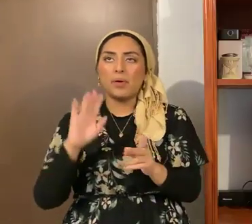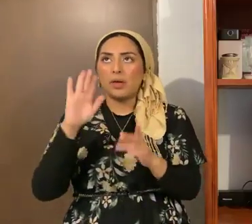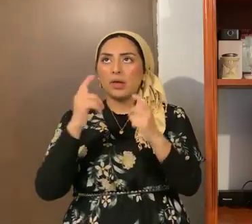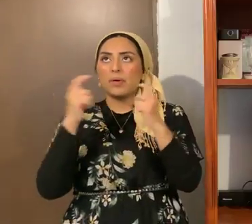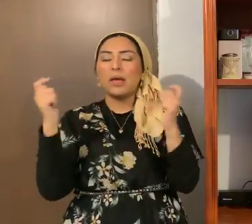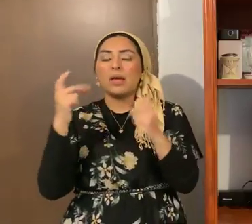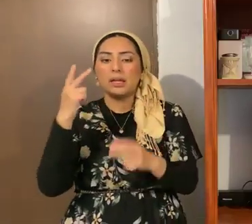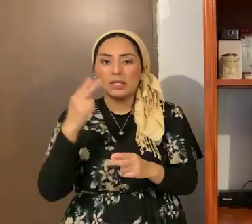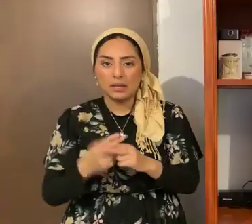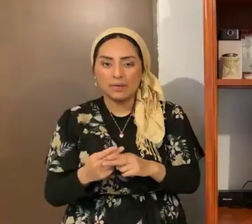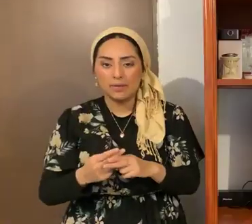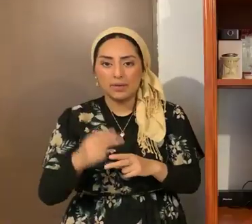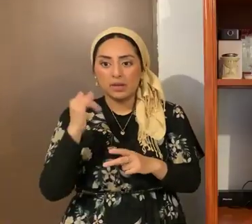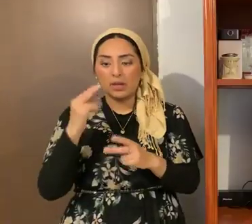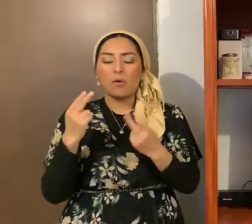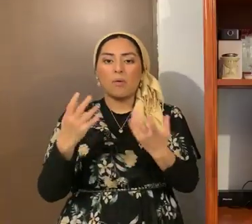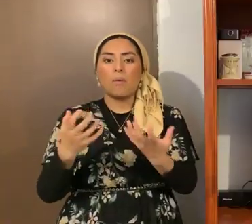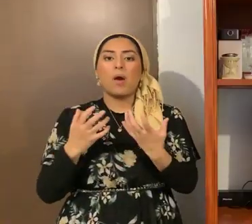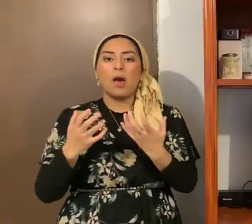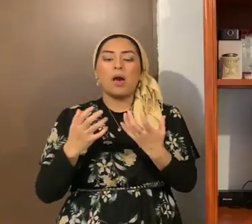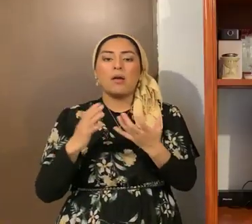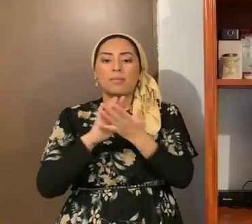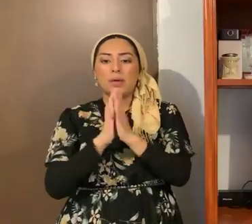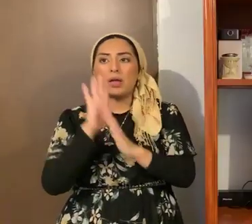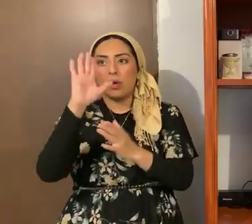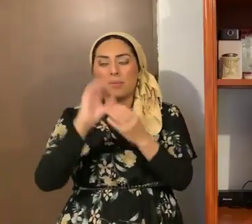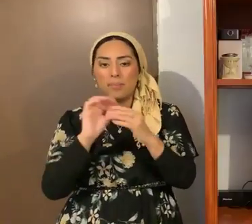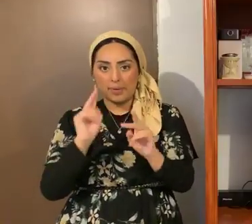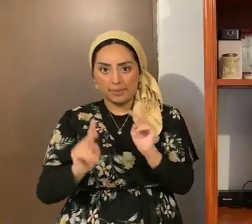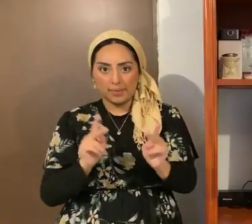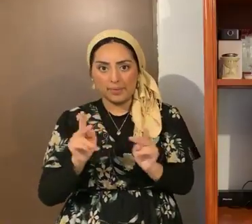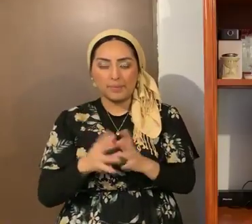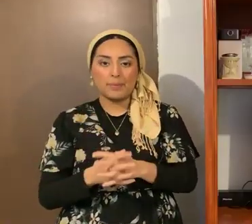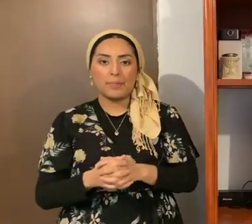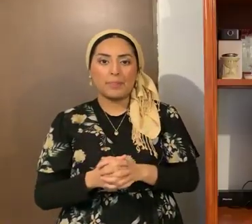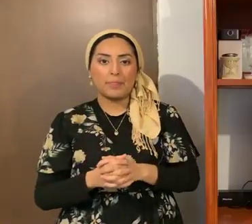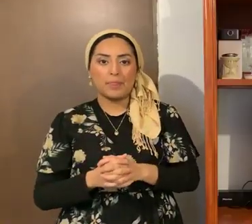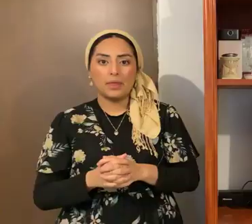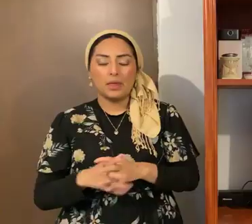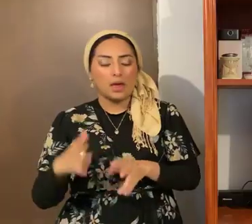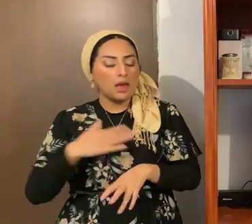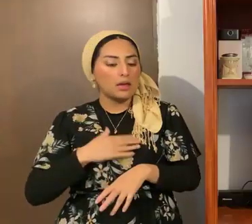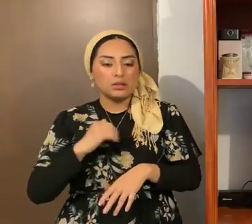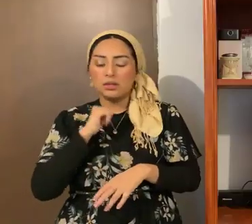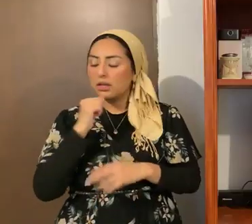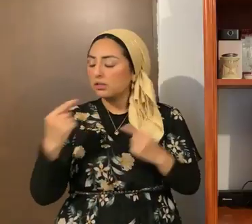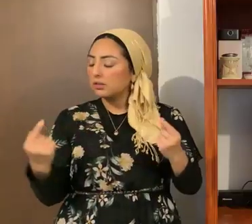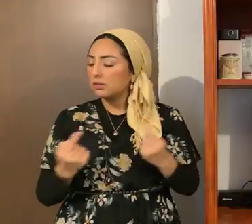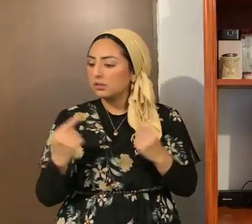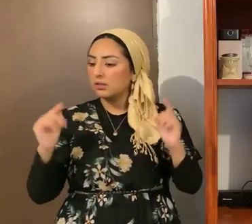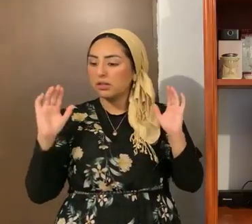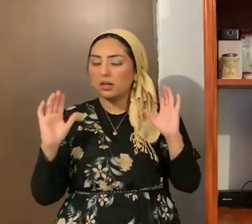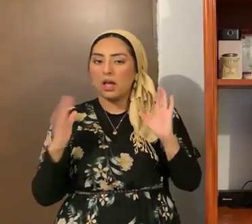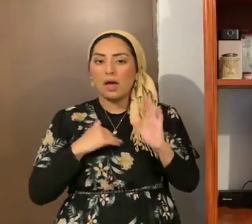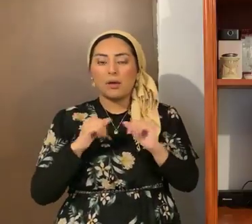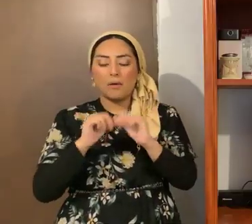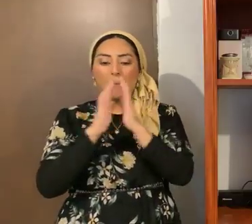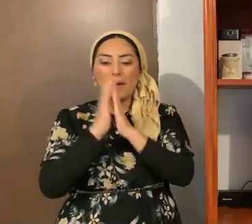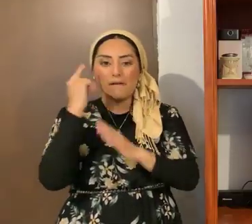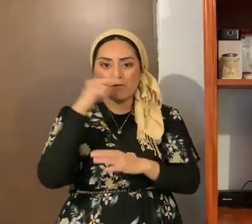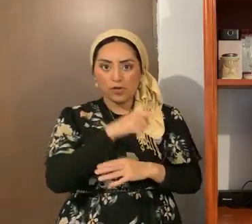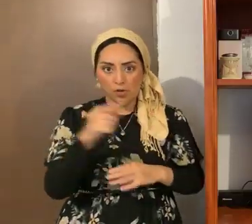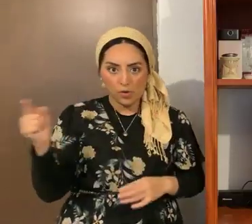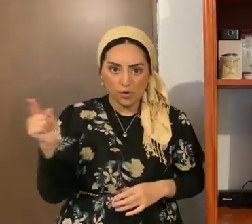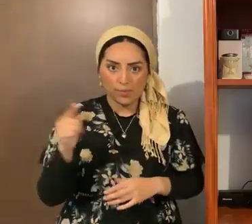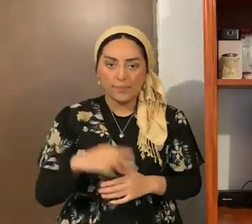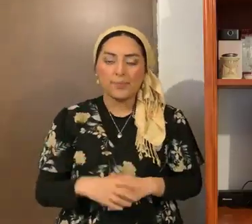grande nombre, porque Yahweh ha querido haceros pueblo suyo. Así que, lejos sea de mí que peque yo contra Yahweh, cesando de rogar por vosotros.